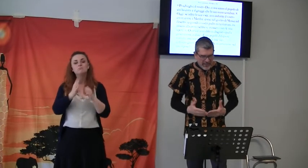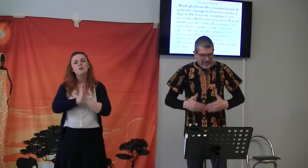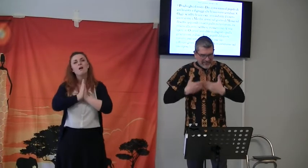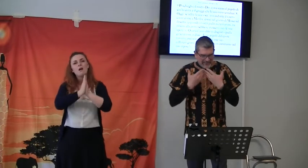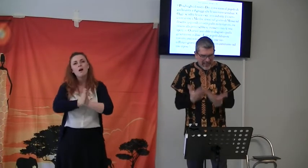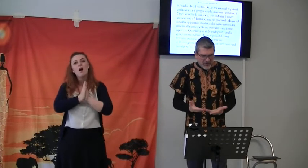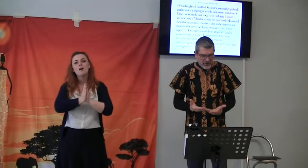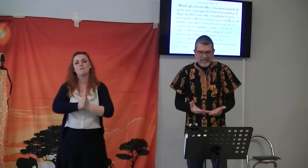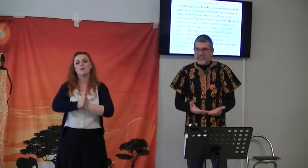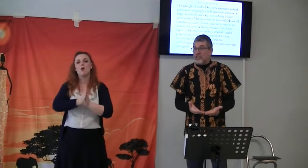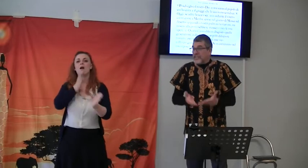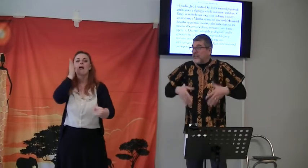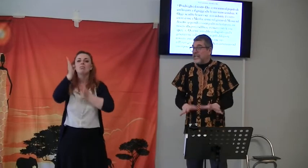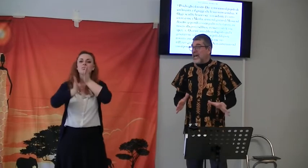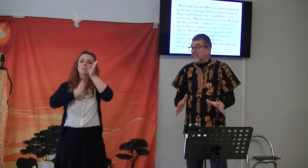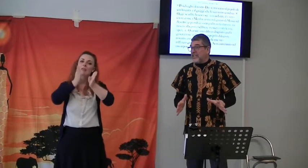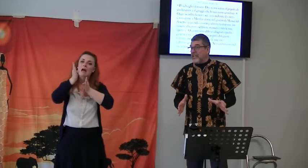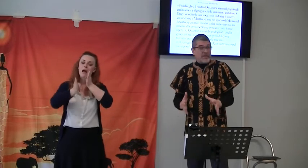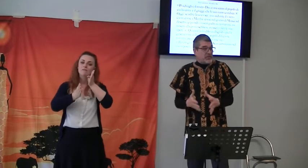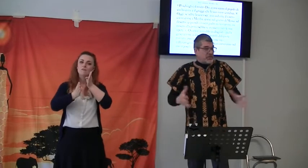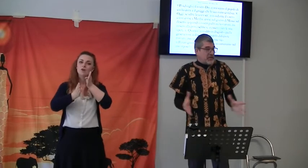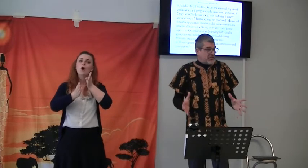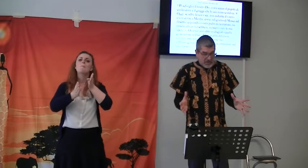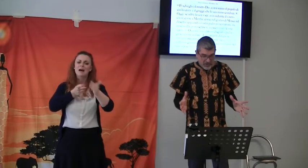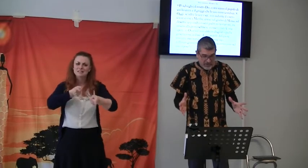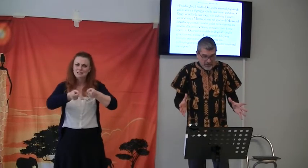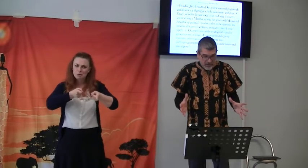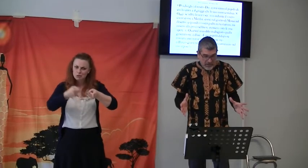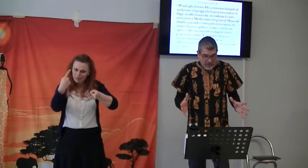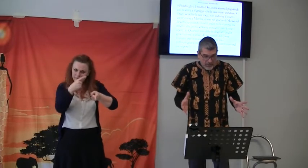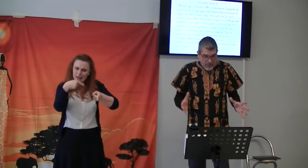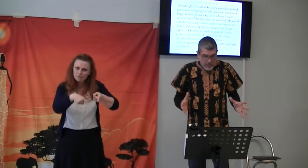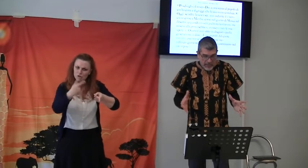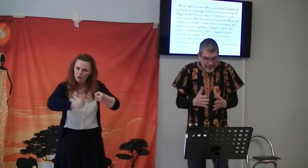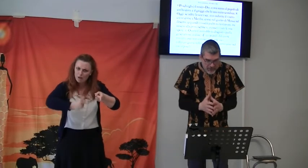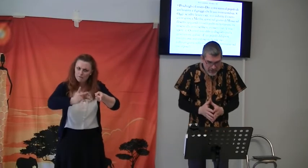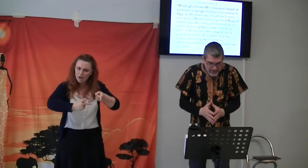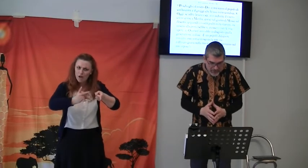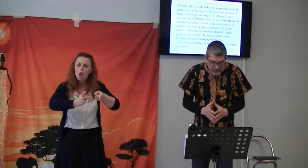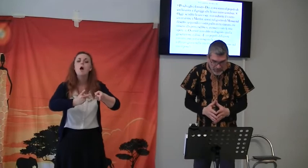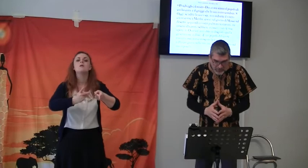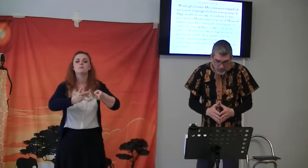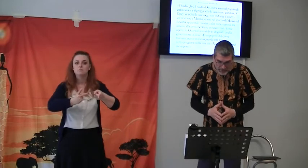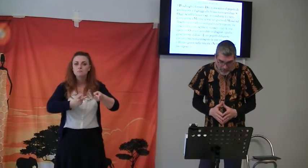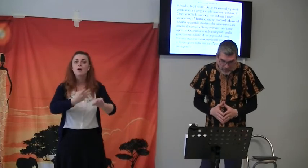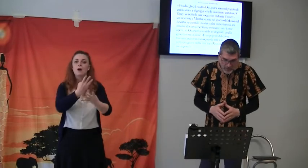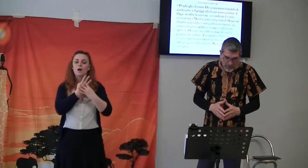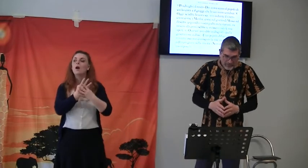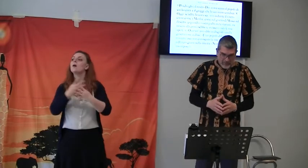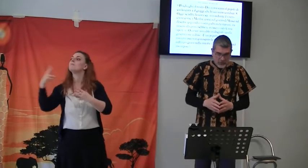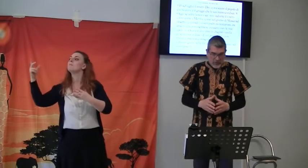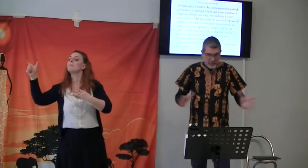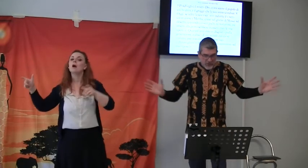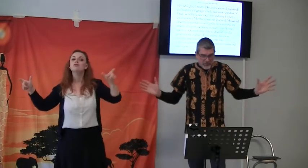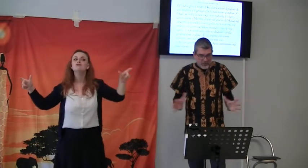pregando cantavano inni a Dio, ed erano in carcere, era una situazione difficile. E gli carcerati li ascoltavano, ad un tratto vi fu un